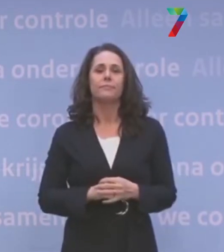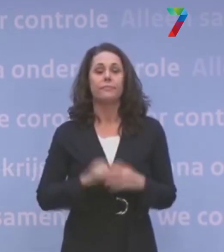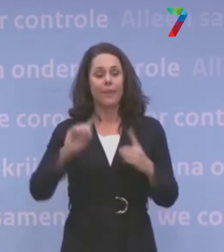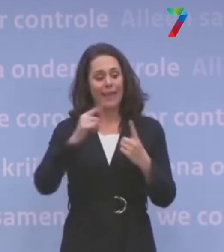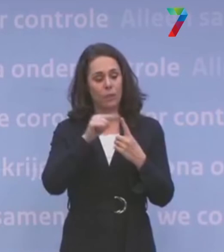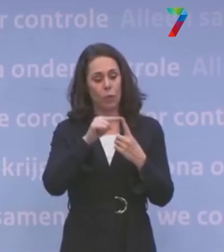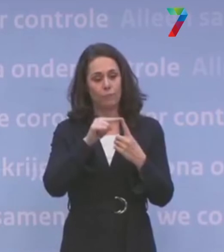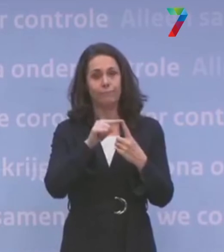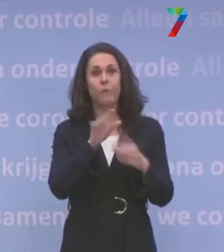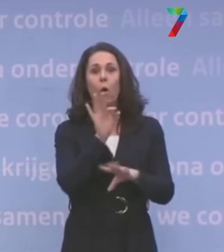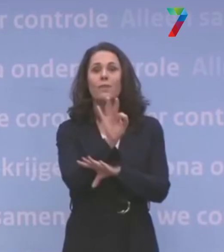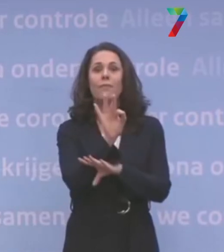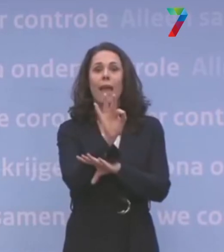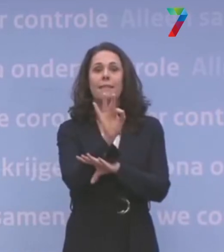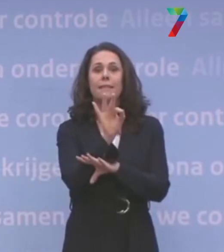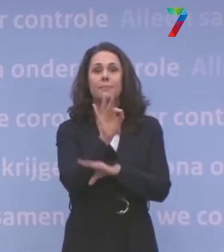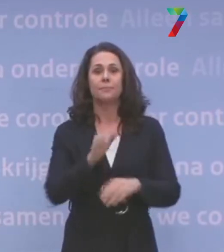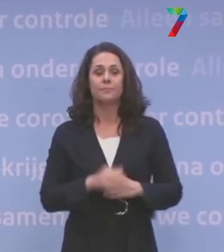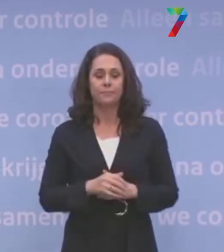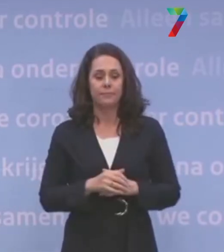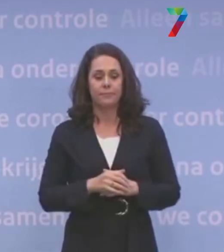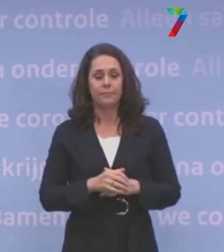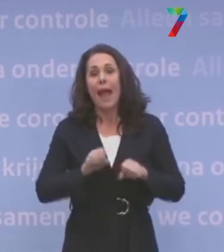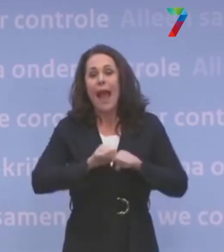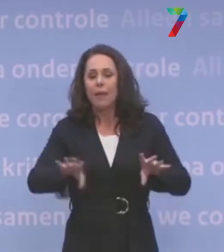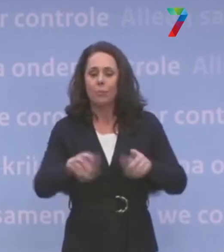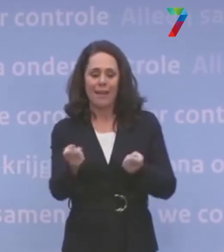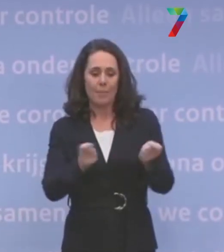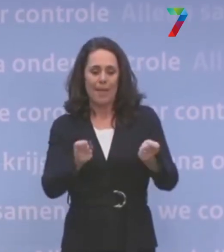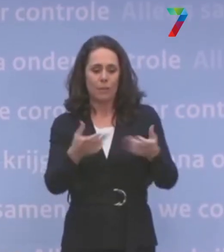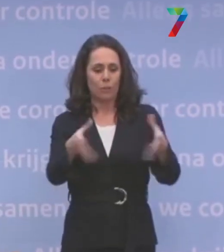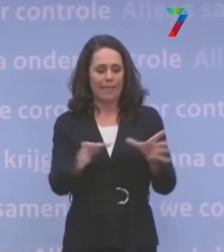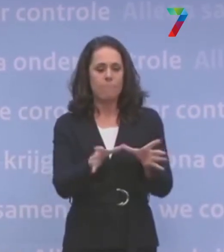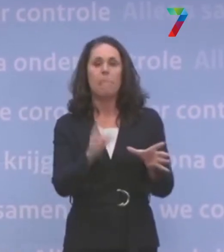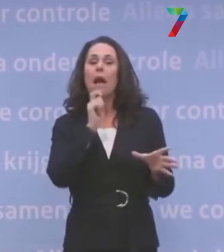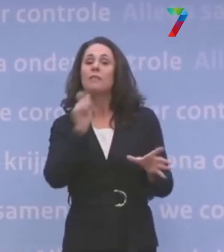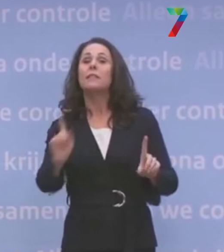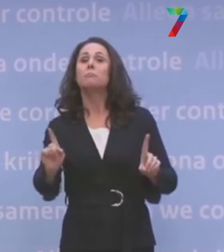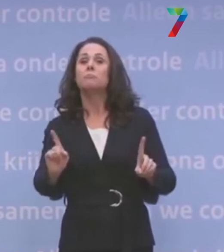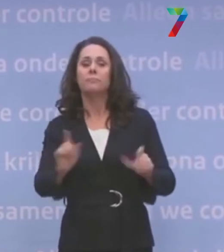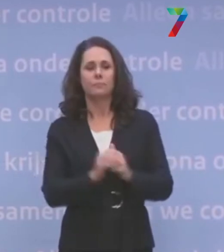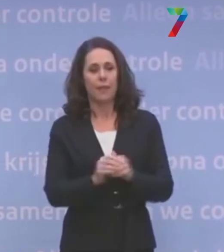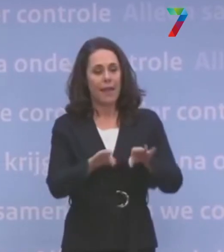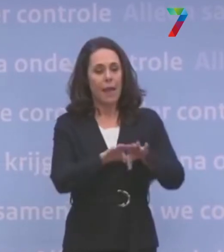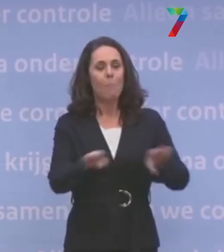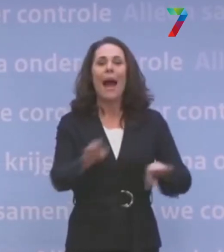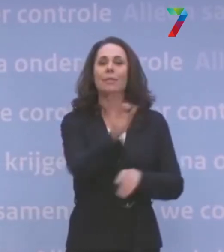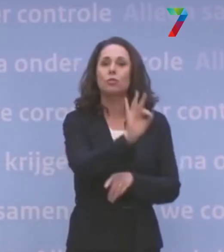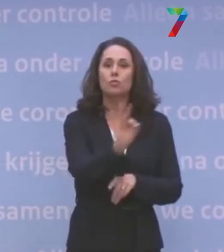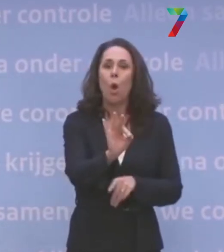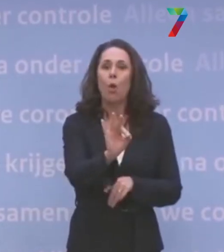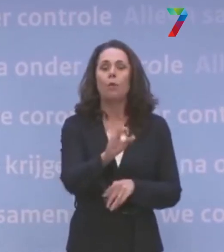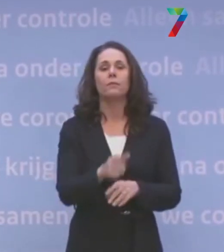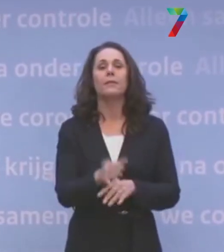Ten eerste het onderwijs. Het Outbreak Management Team adviseert dat de basisscholen, het speciaal